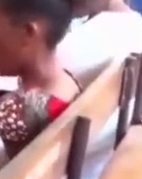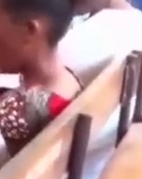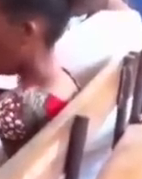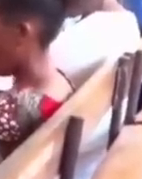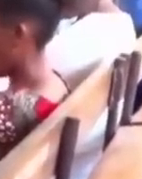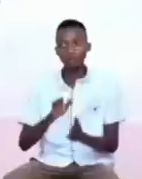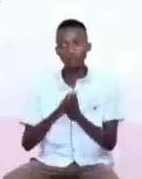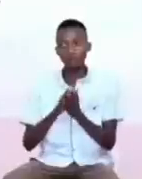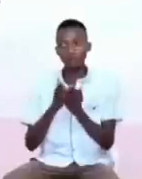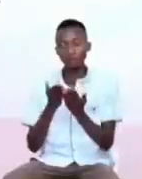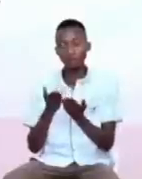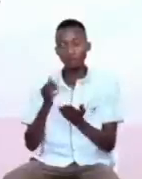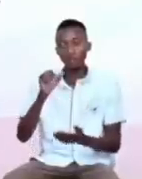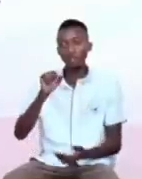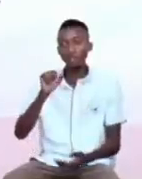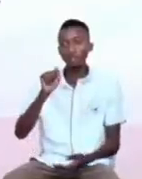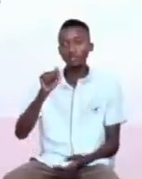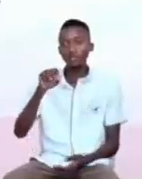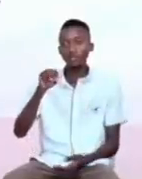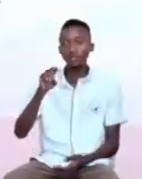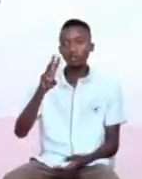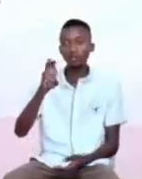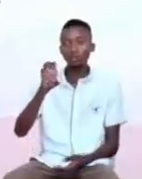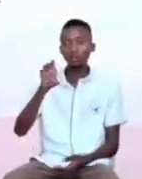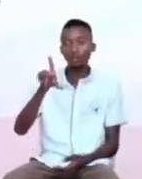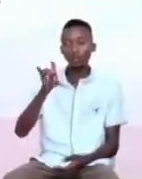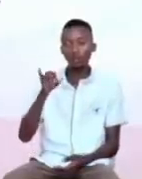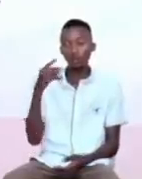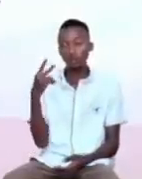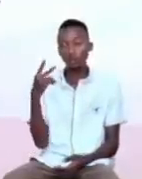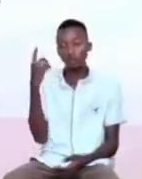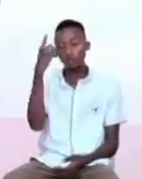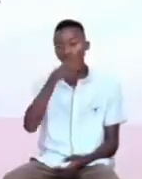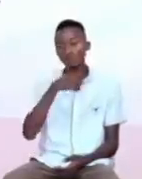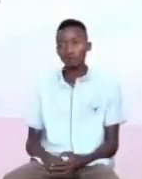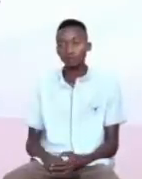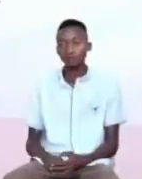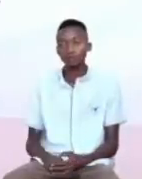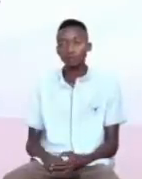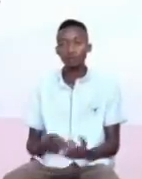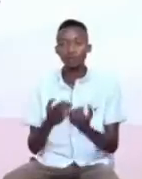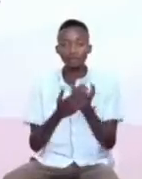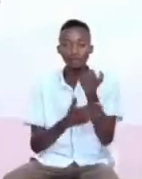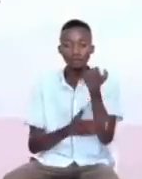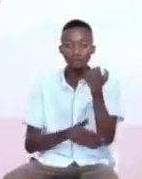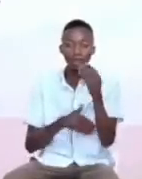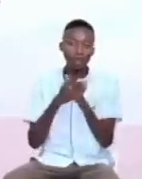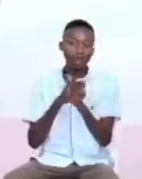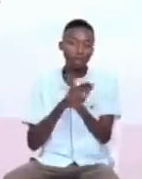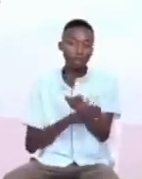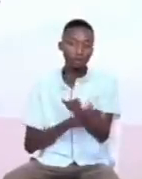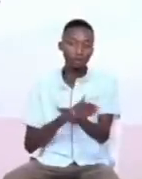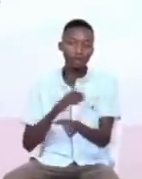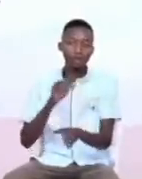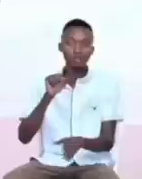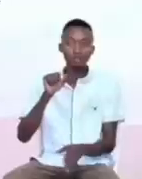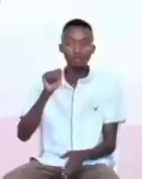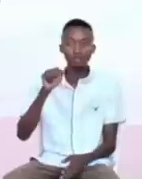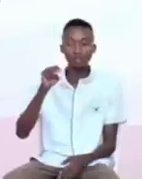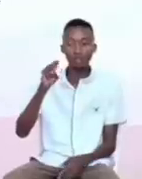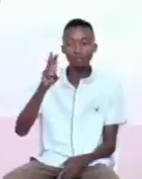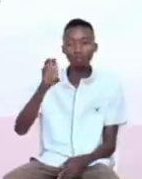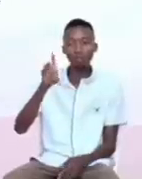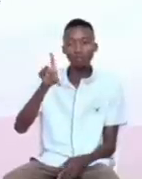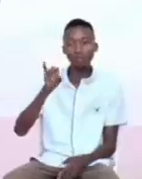fungua kitabu cha Samueli wa pili, sura ya 20. Oh, samahani, kabla ya Samueli fungua Yakobo